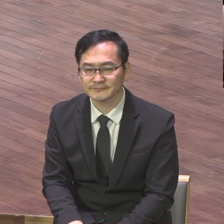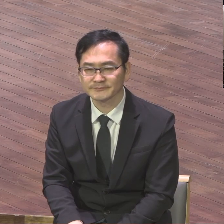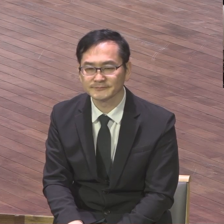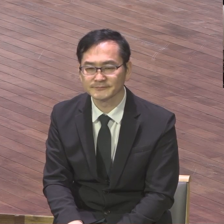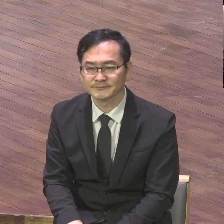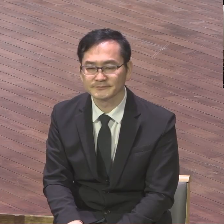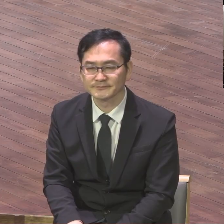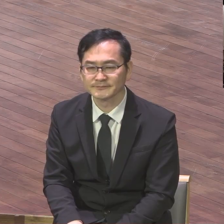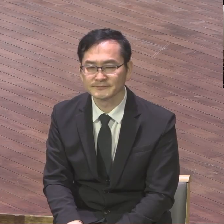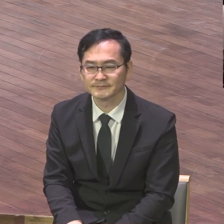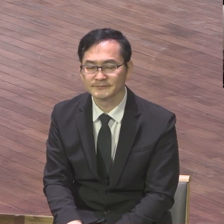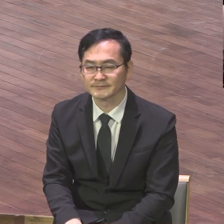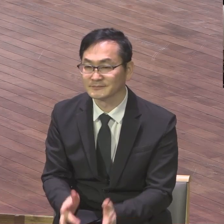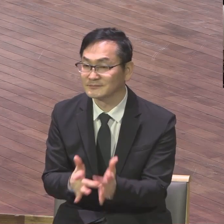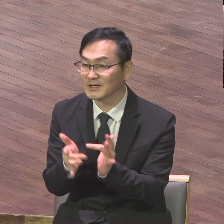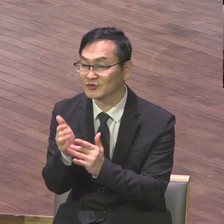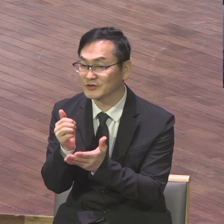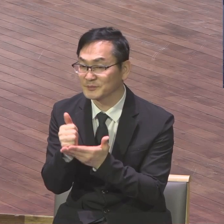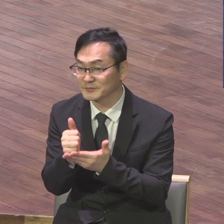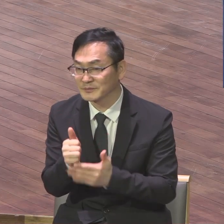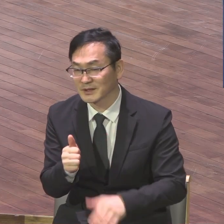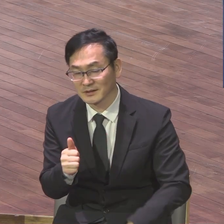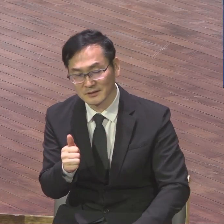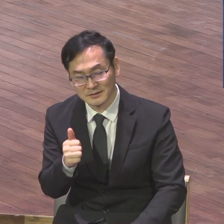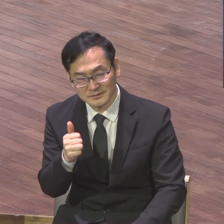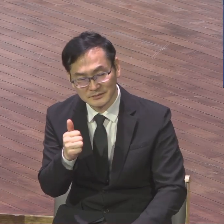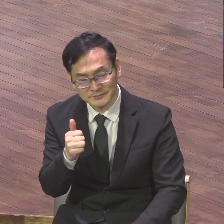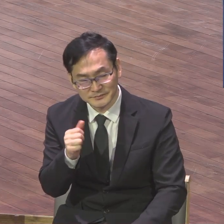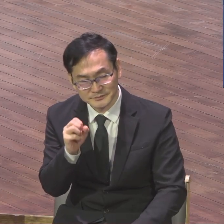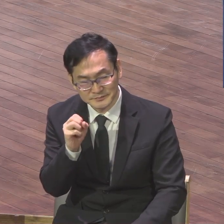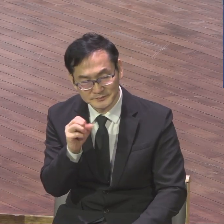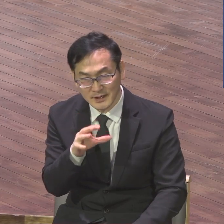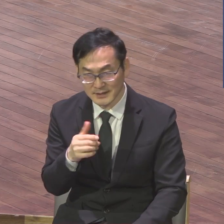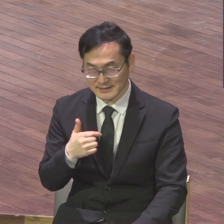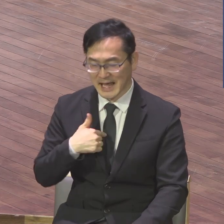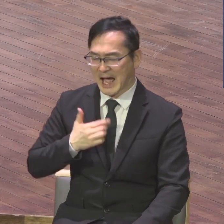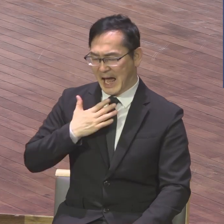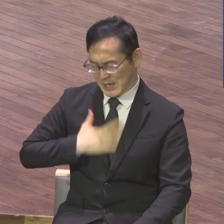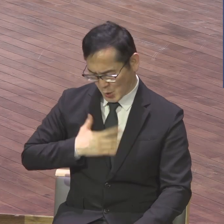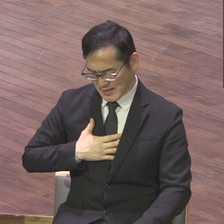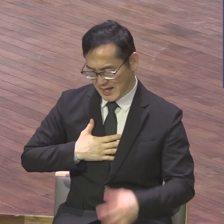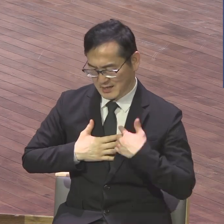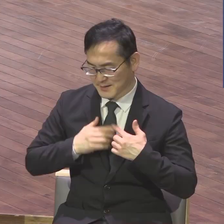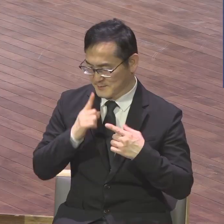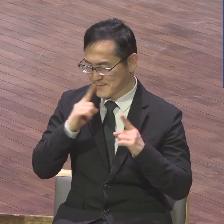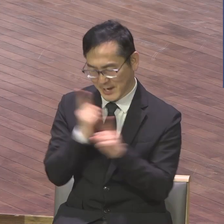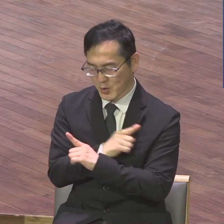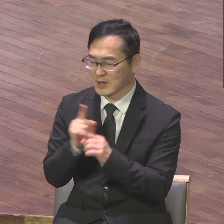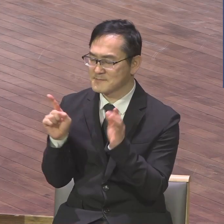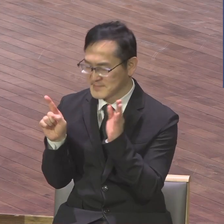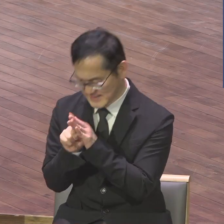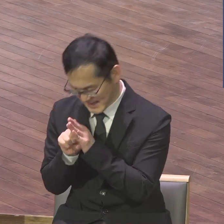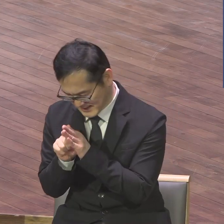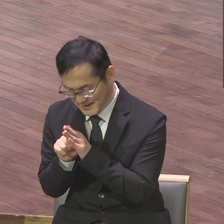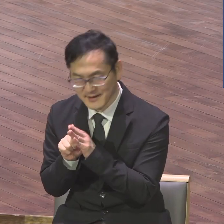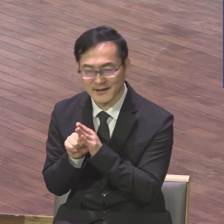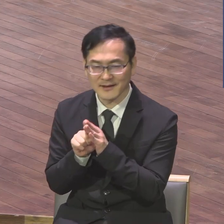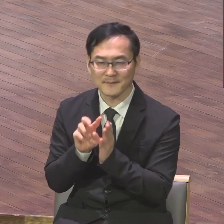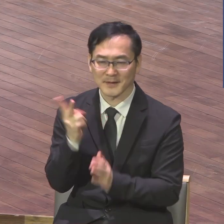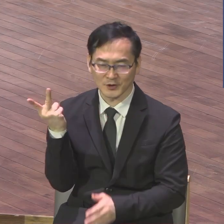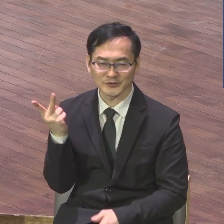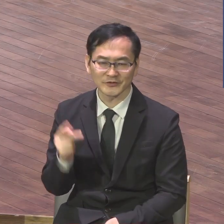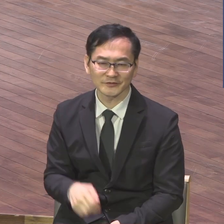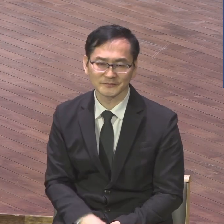예수님의 말씀이 드디어 말하다가 뭐가 바뀌었어요? 아나이다 해서 믿나이다로